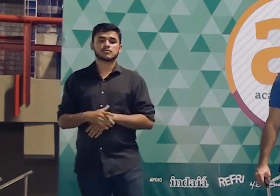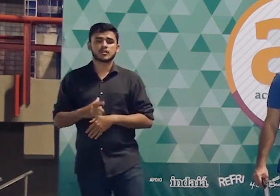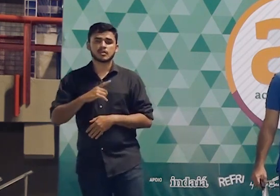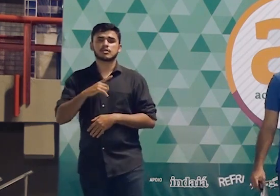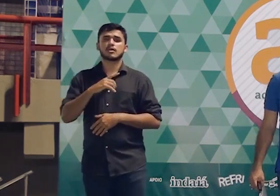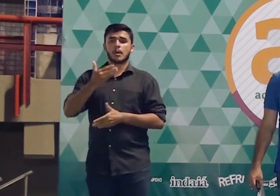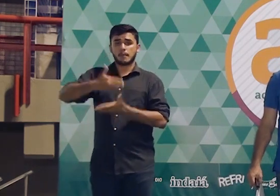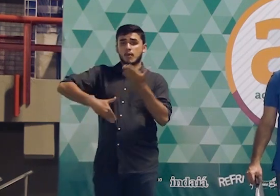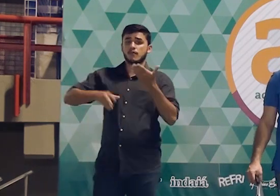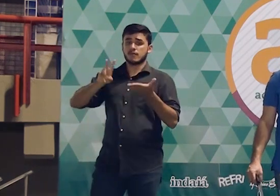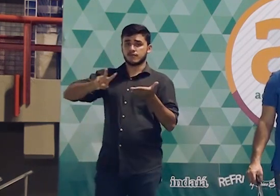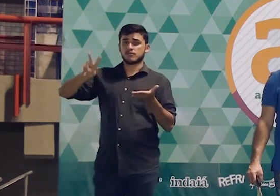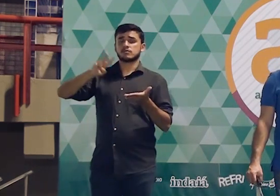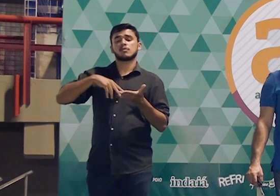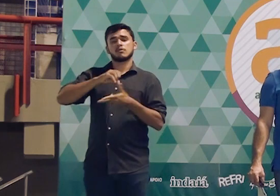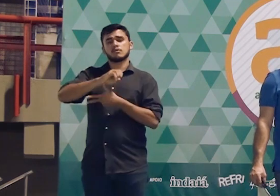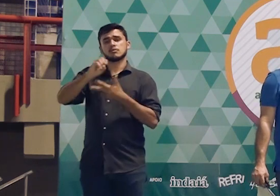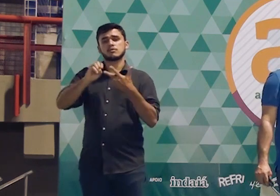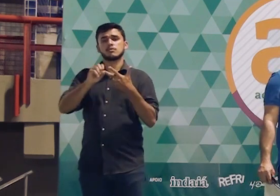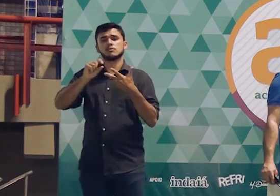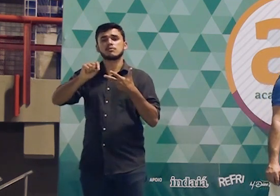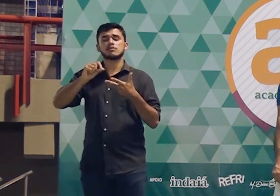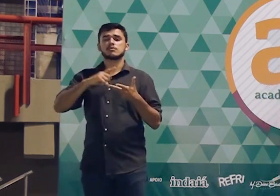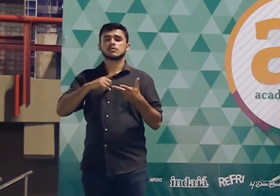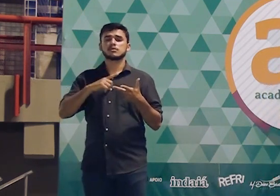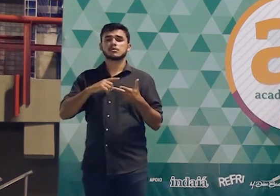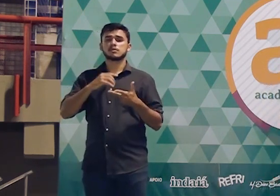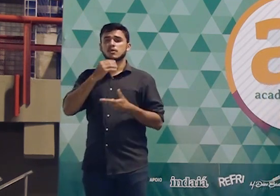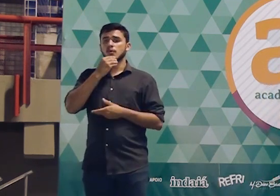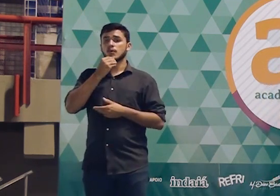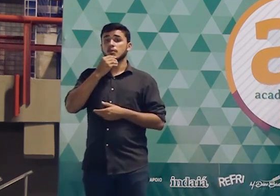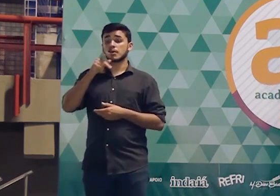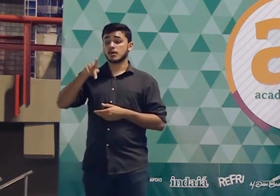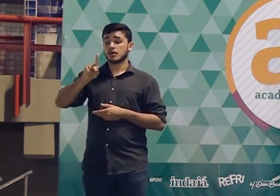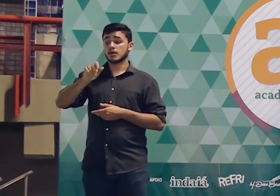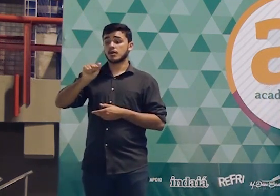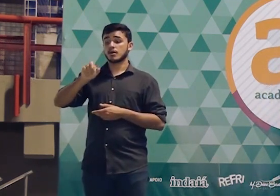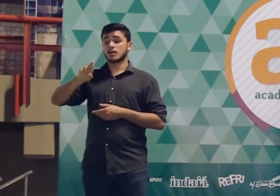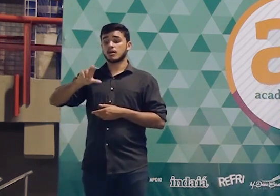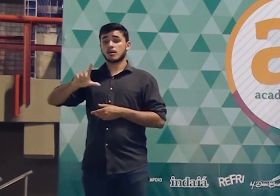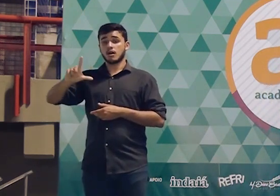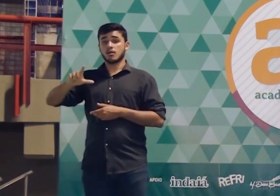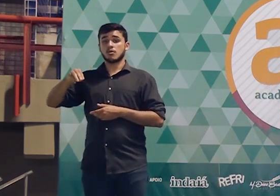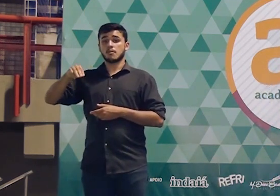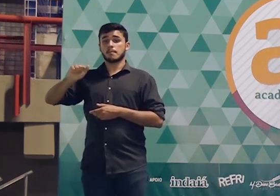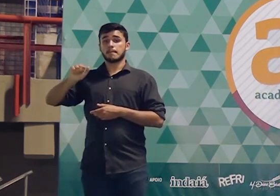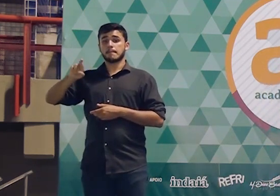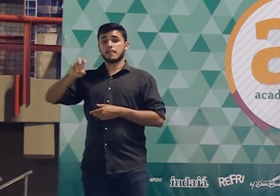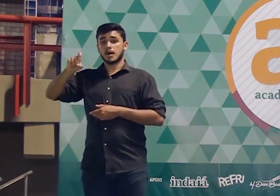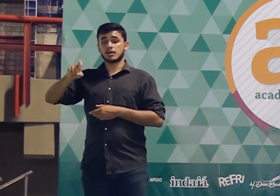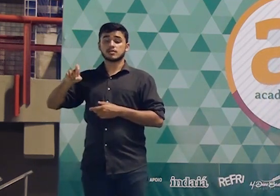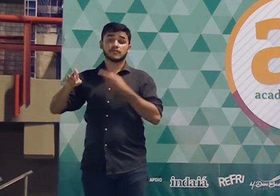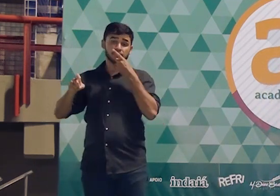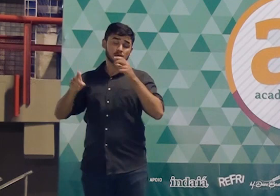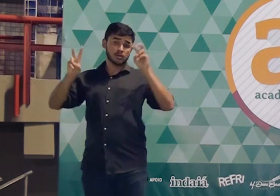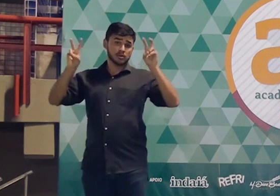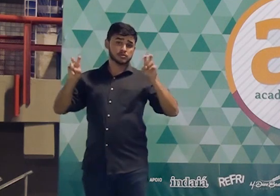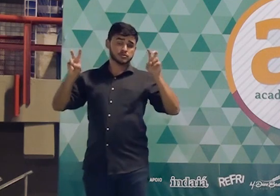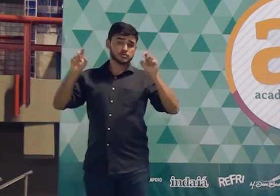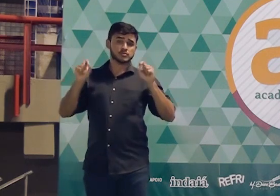de vestibular, cai lá no Enem, que é um senhor chamado Karl Marx. Todo mundo já ouviu falar dele. E o Marx